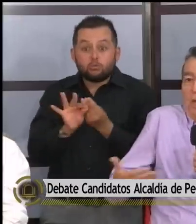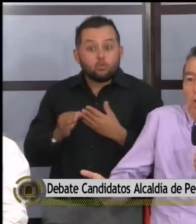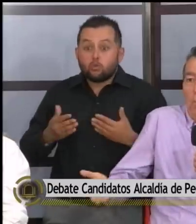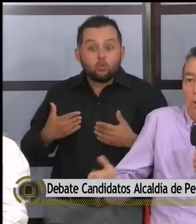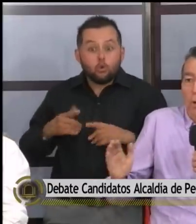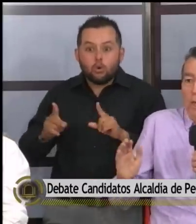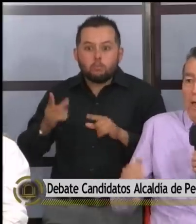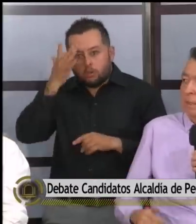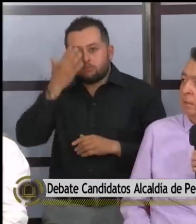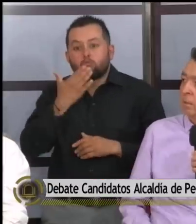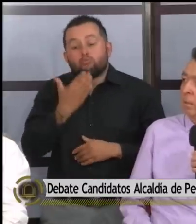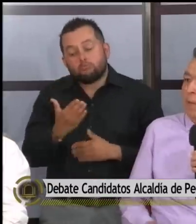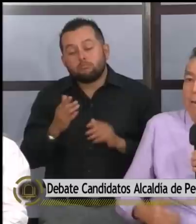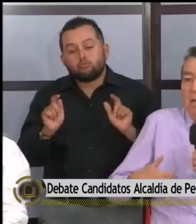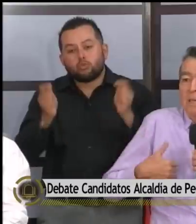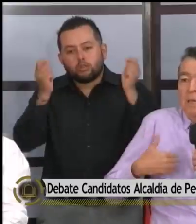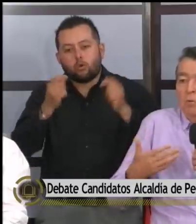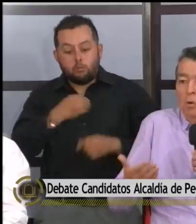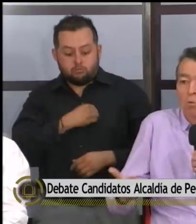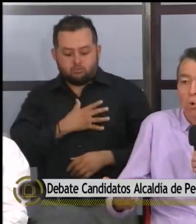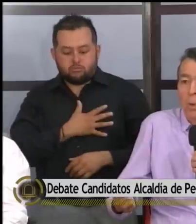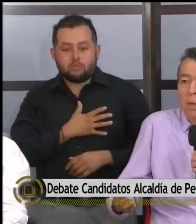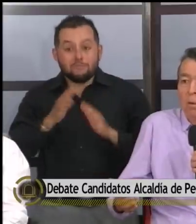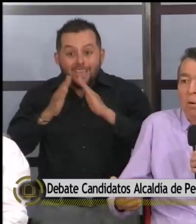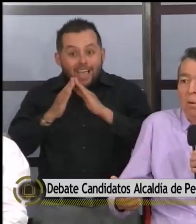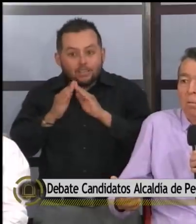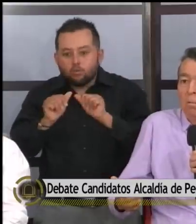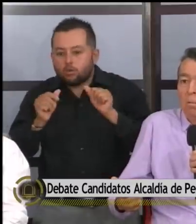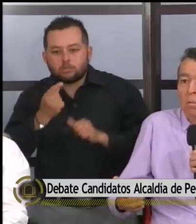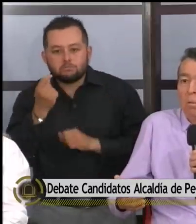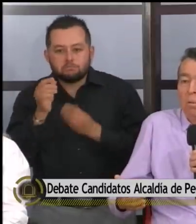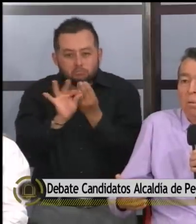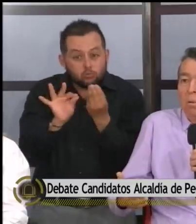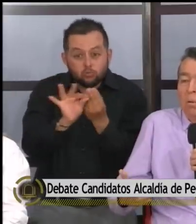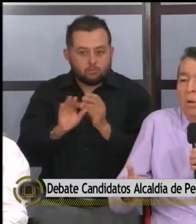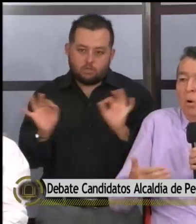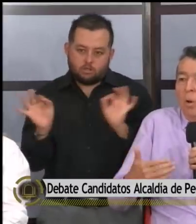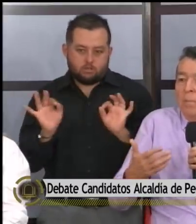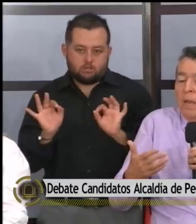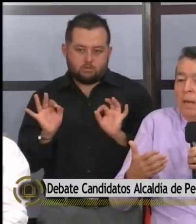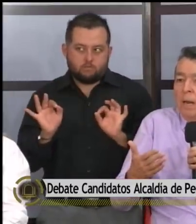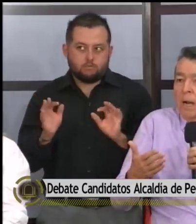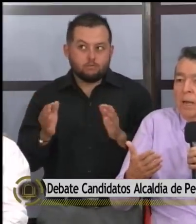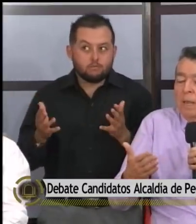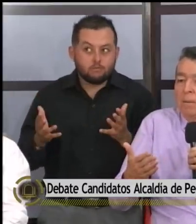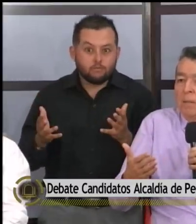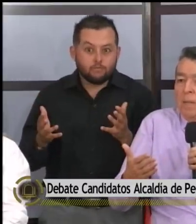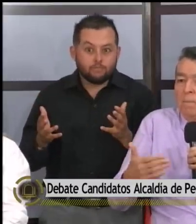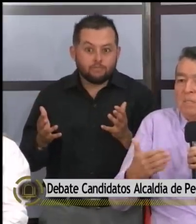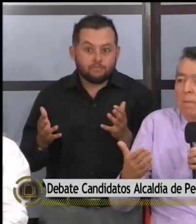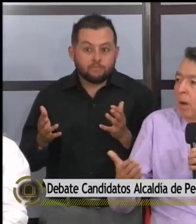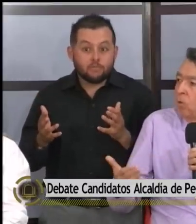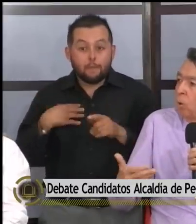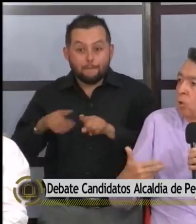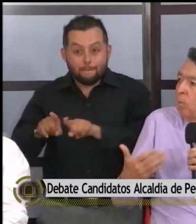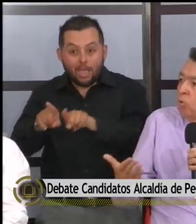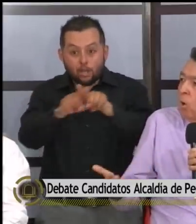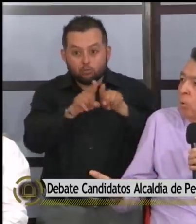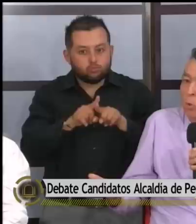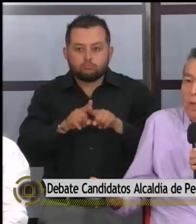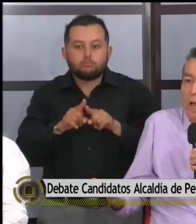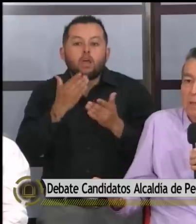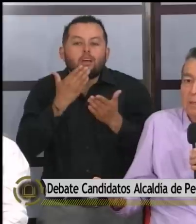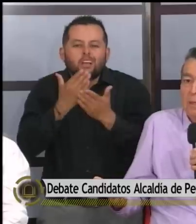estuve lleno de oportunidades. En mi casa no se consume, o en mis hermanos, porque tuvimos